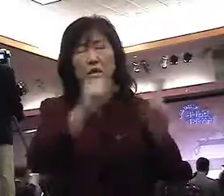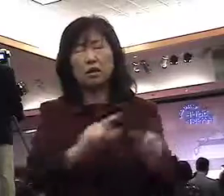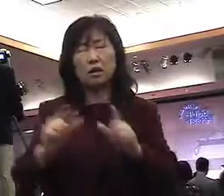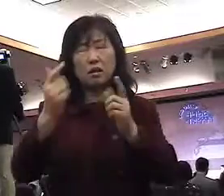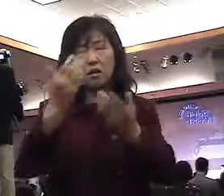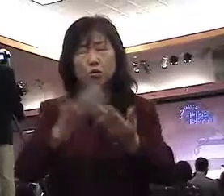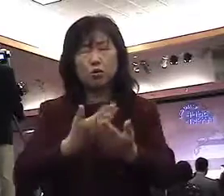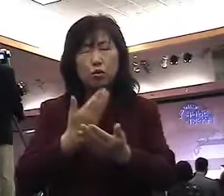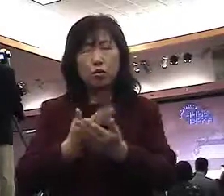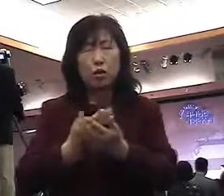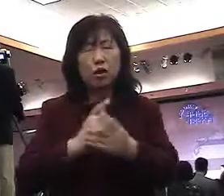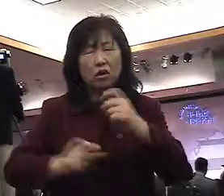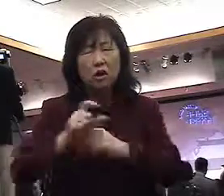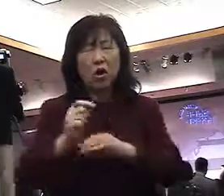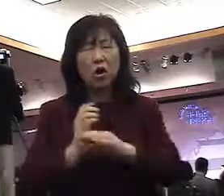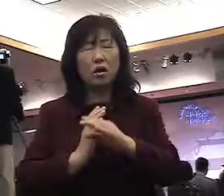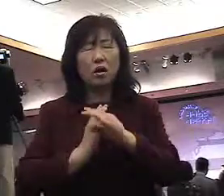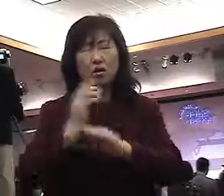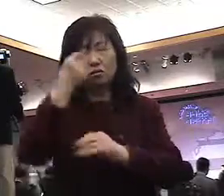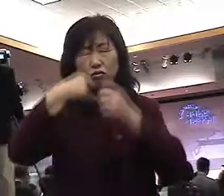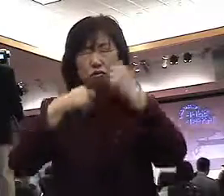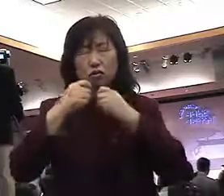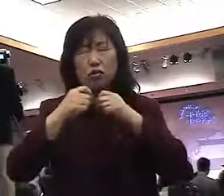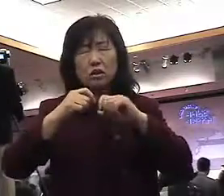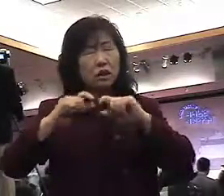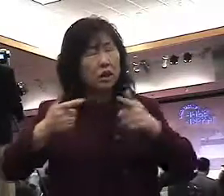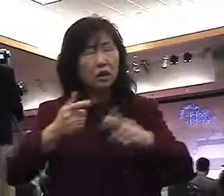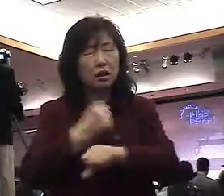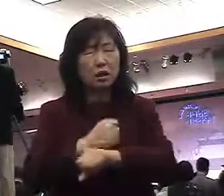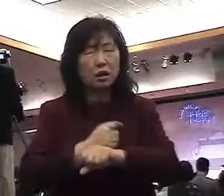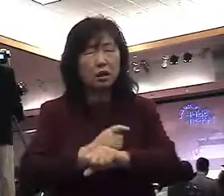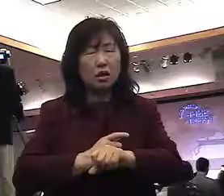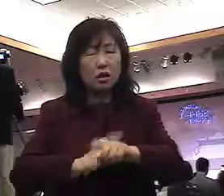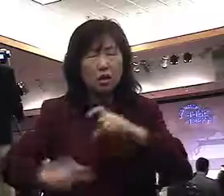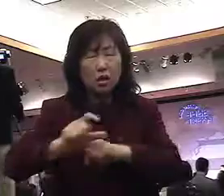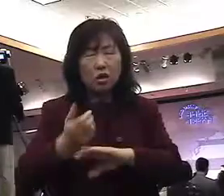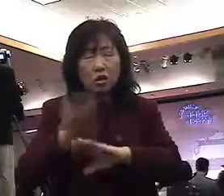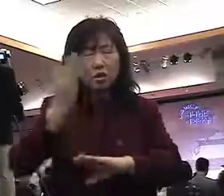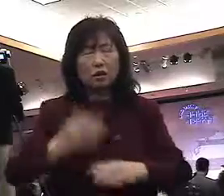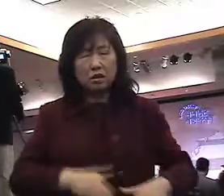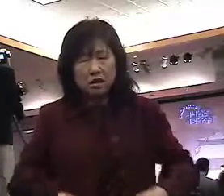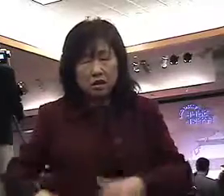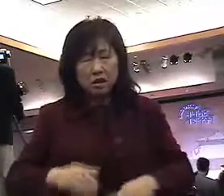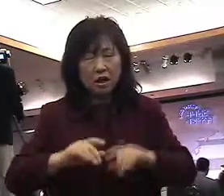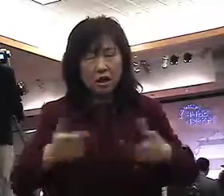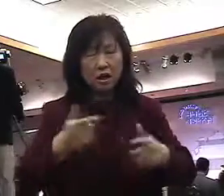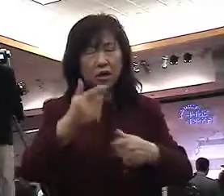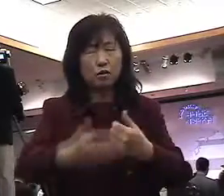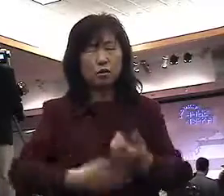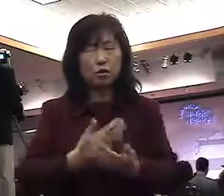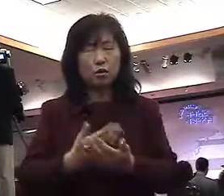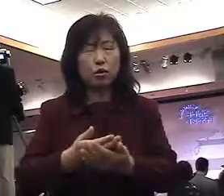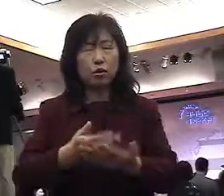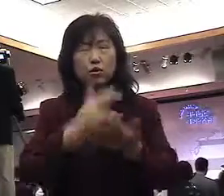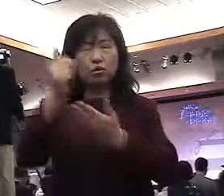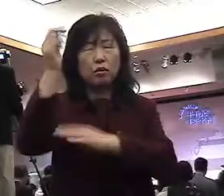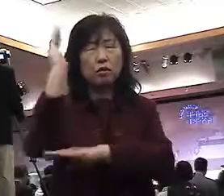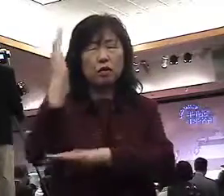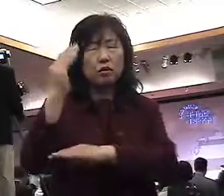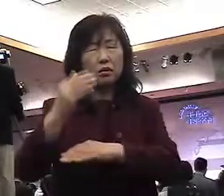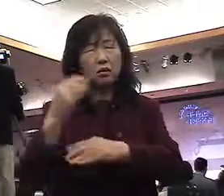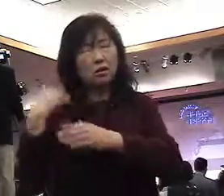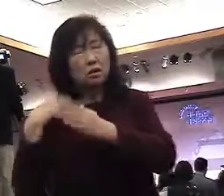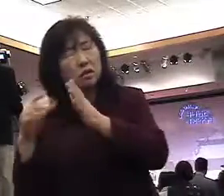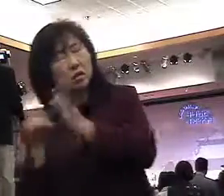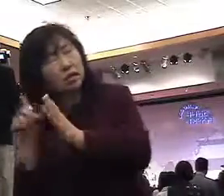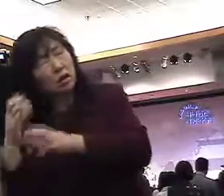이제 더 이상 눈물 흘리지 않게 하여 주시고 더 이상 좌절하지 않게 하여 주시옵소서. 주님 말씀 의지하여